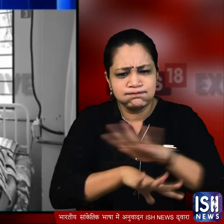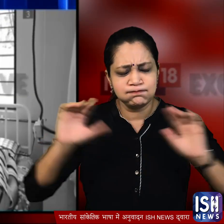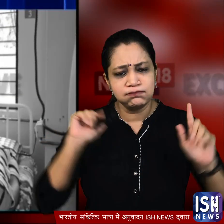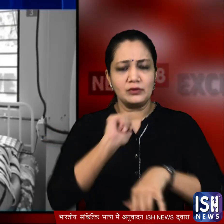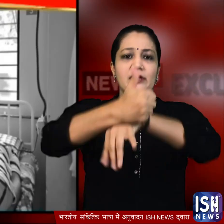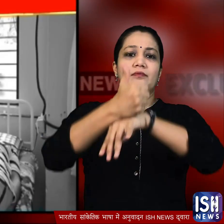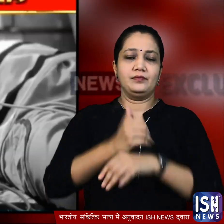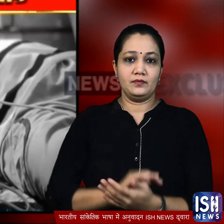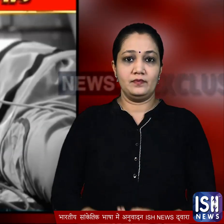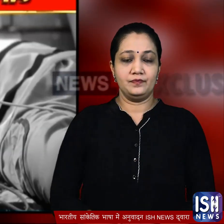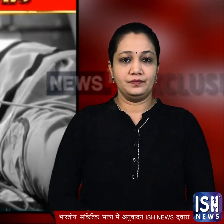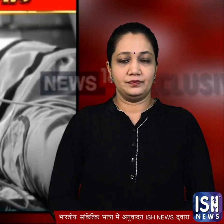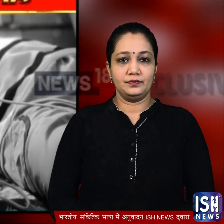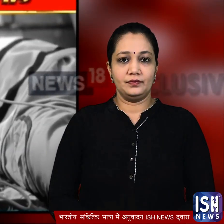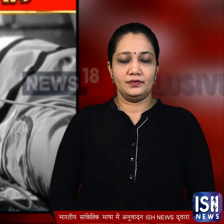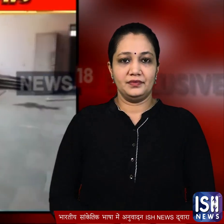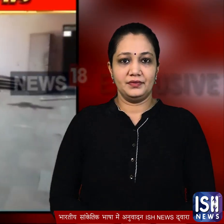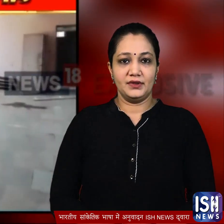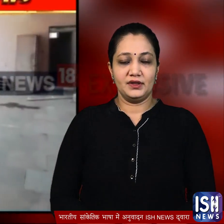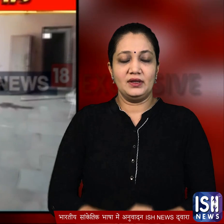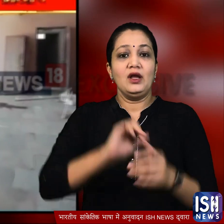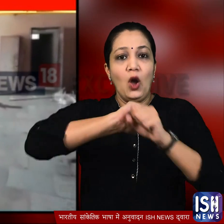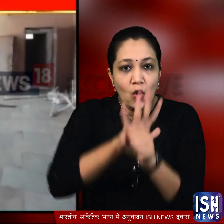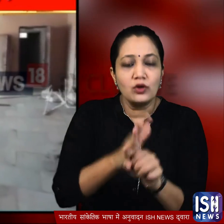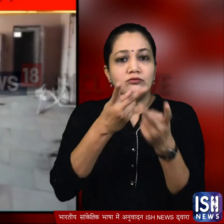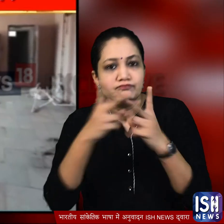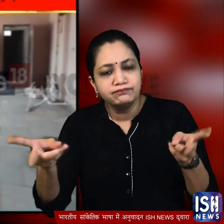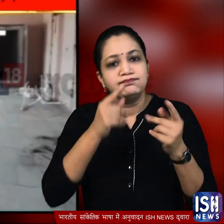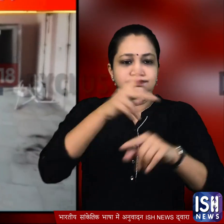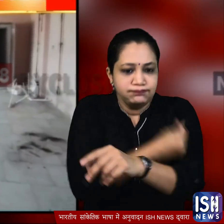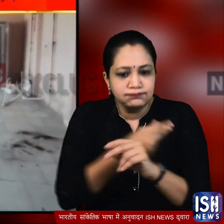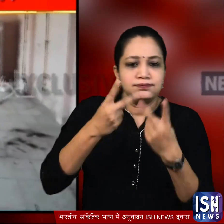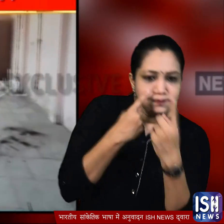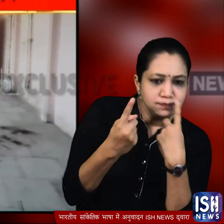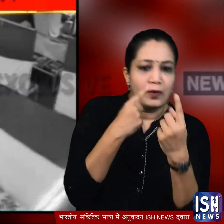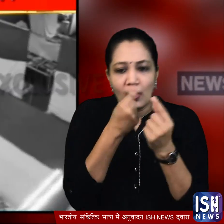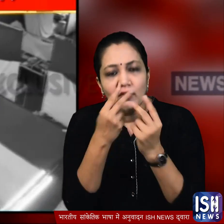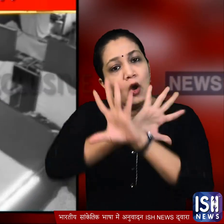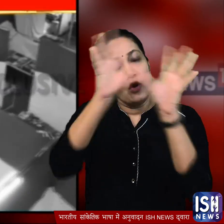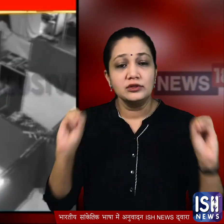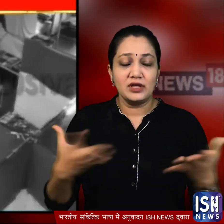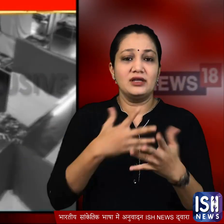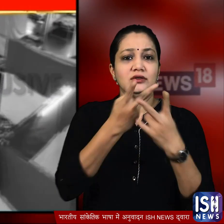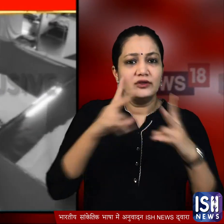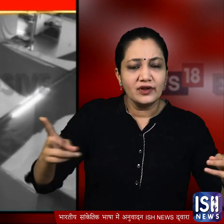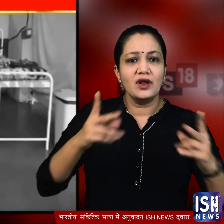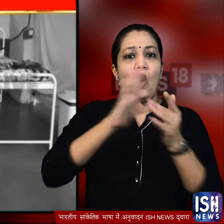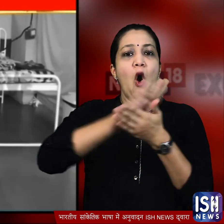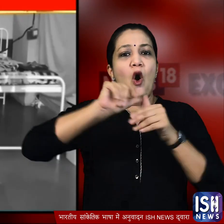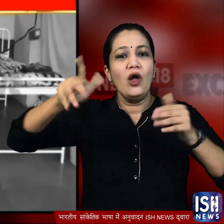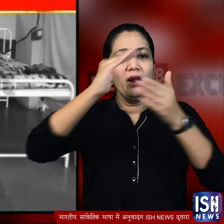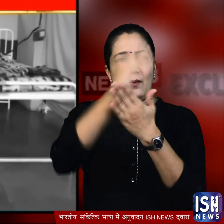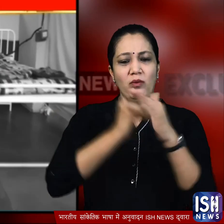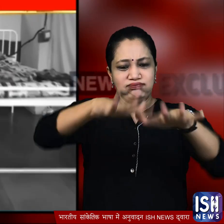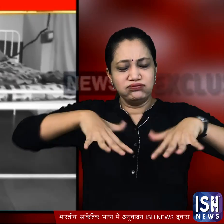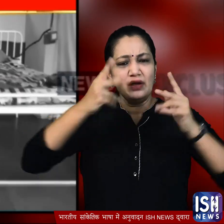और वहां कोरोना मरीजों का इलाज भी शुरू हो गया। इसके लिए समारोह में इस्तेमाल होने वाले एक हॉल को चुना गया और 72 घंटे की लगातार मेहनत के बाद